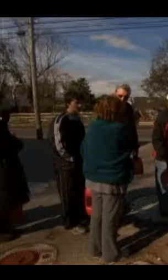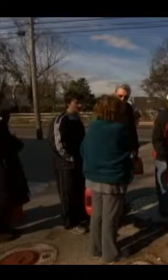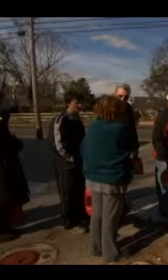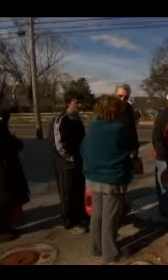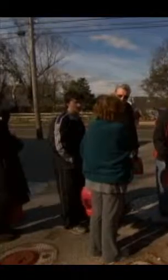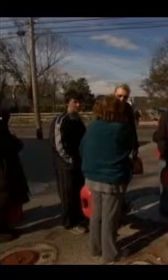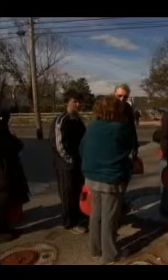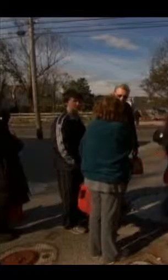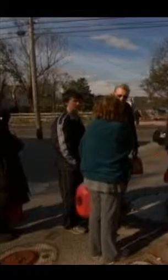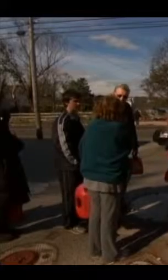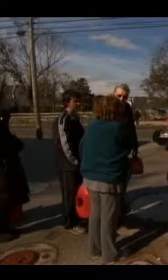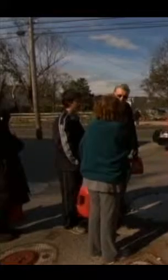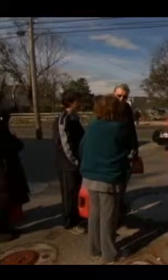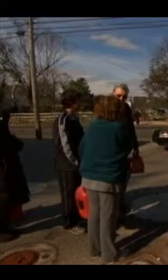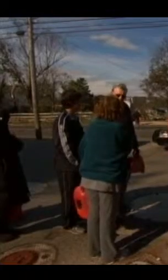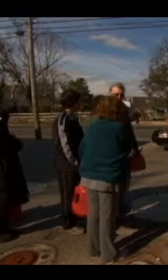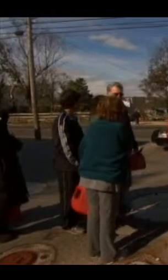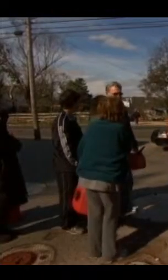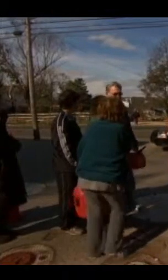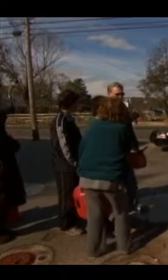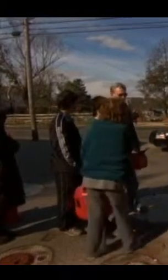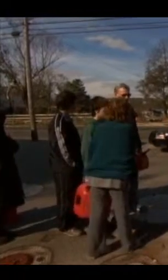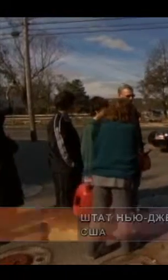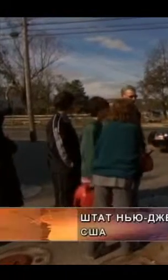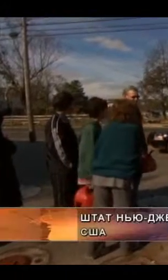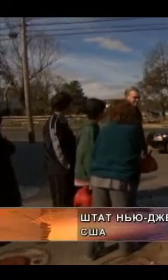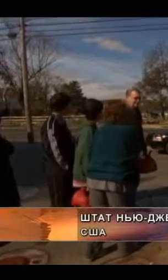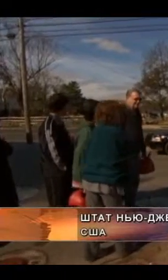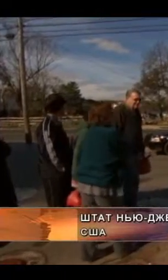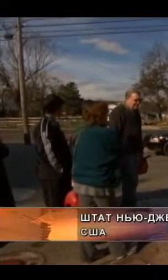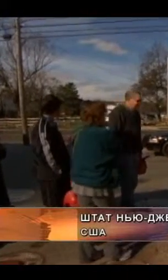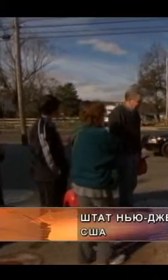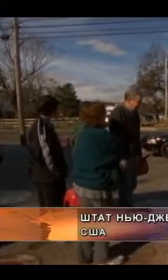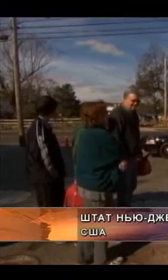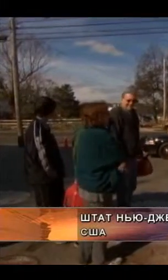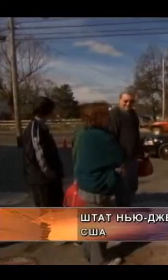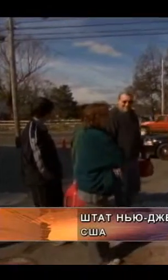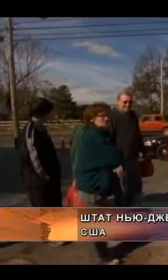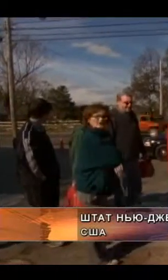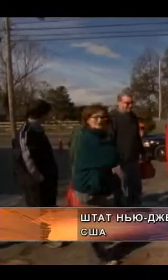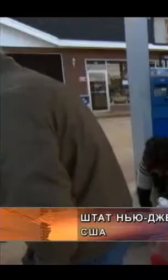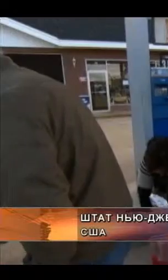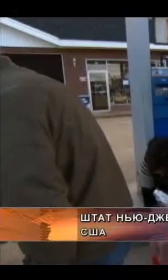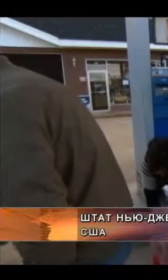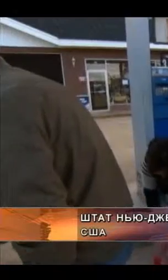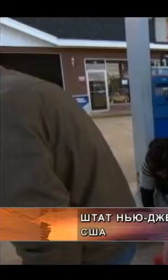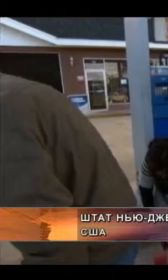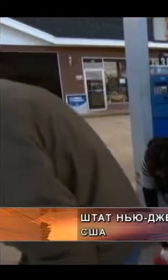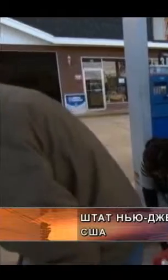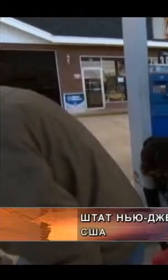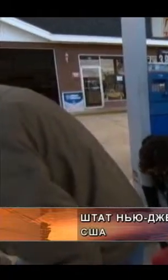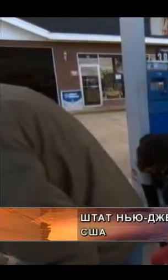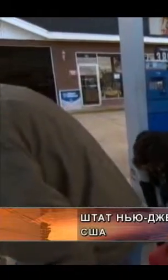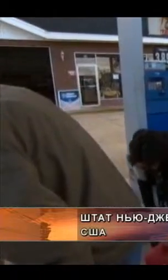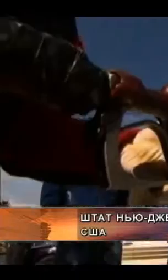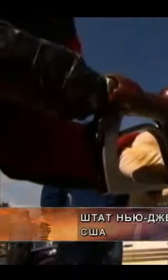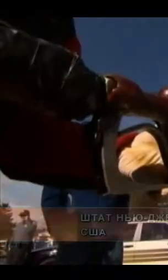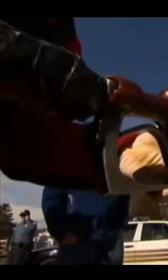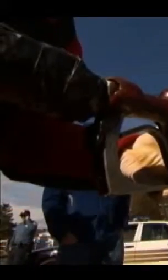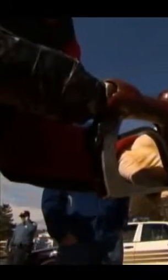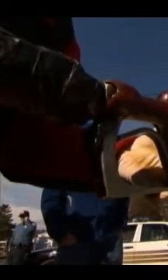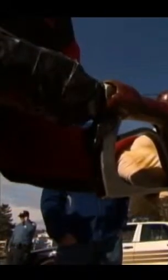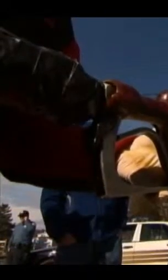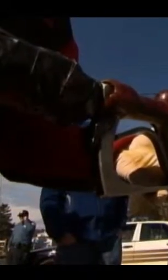автозаправок, и что поставки бензина будут восстановлены в полной мере не ранее, чем через несколько недель. Буквально через несколько минут